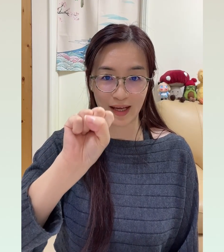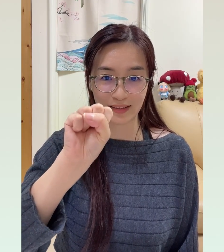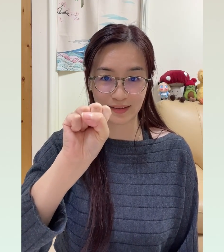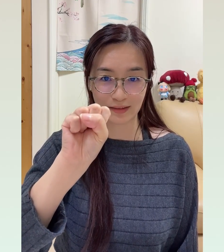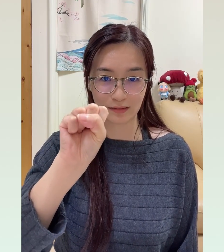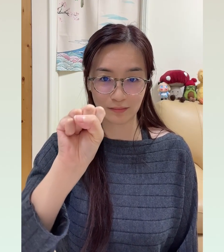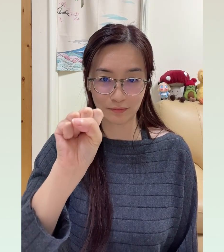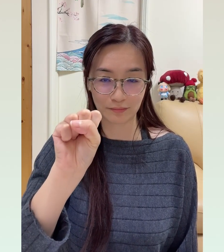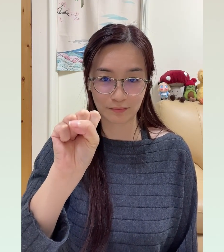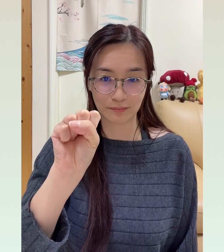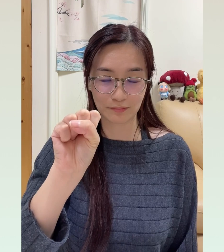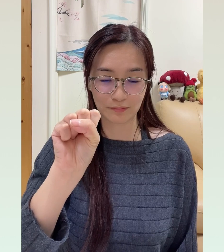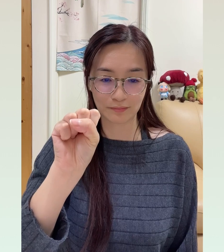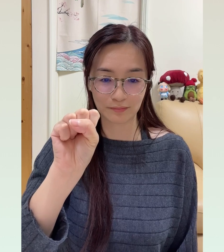S